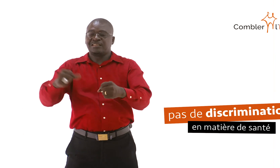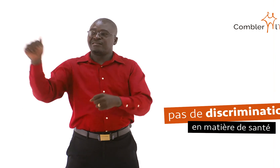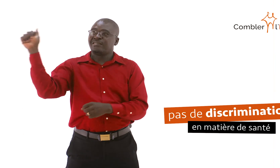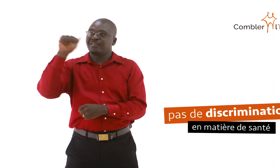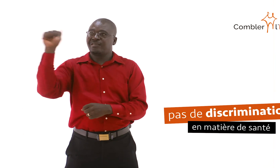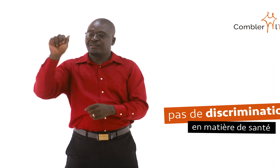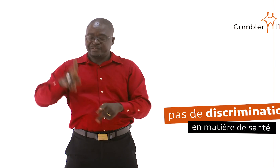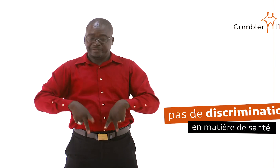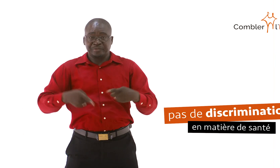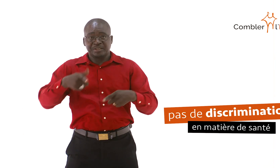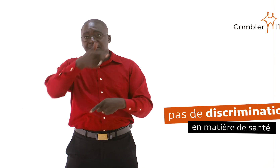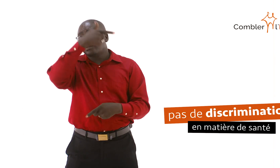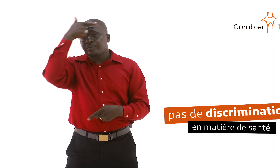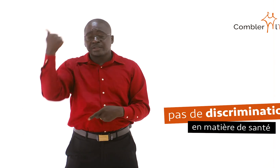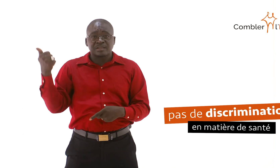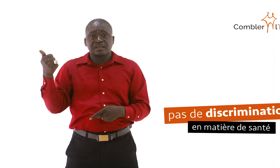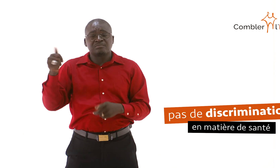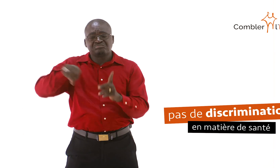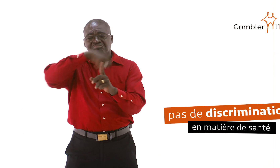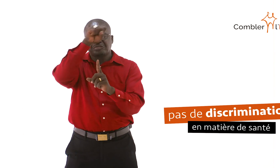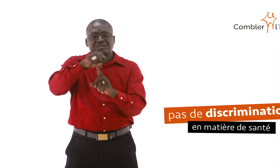parce qu'elles sont en situation de handicap.